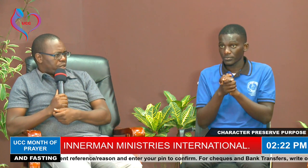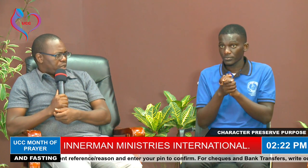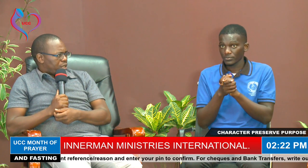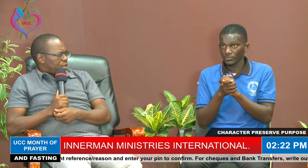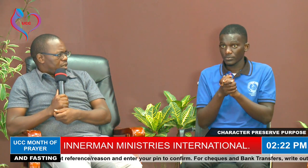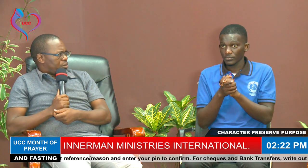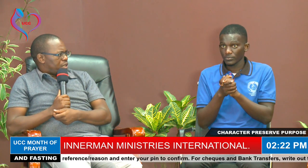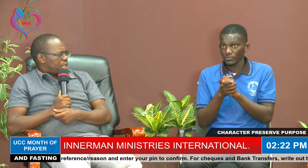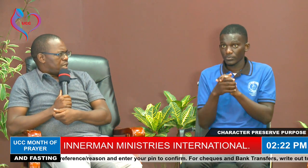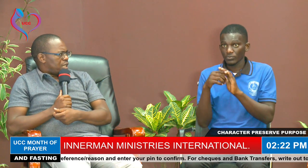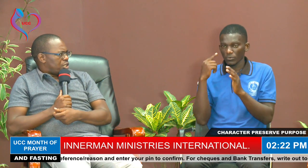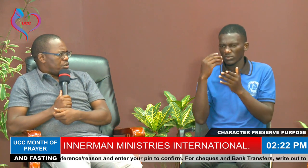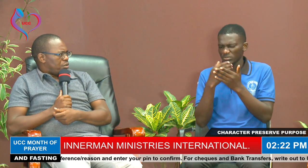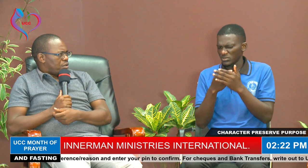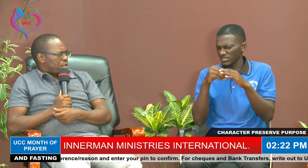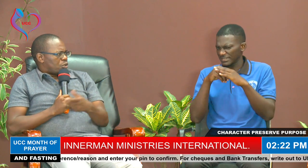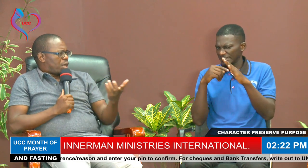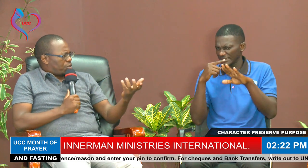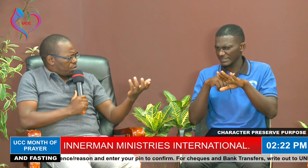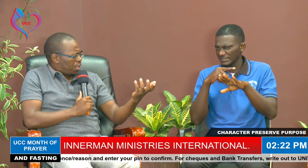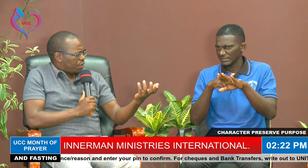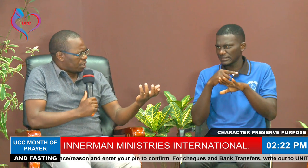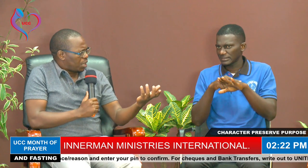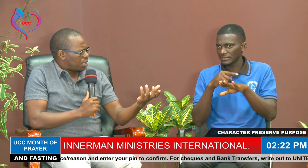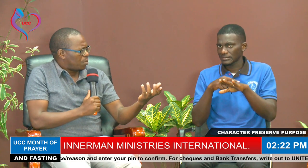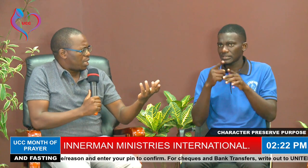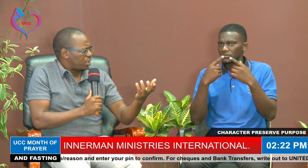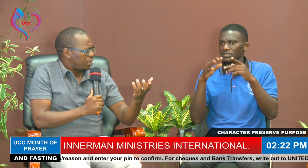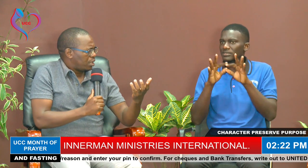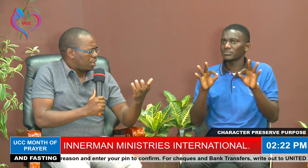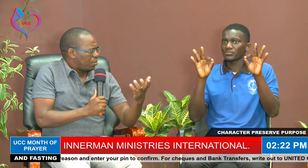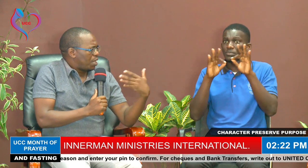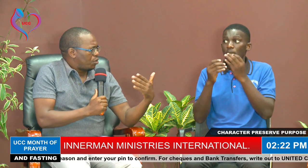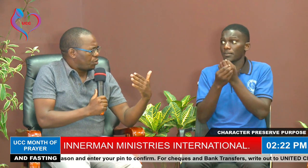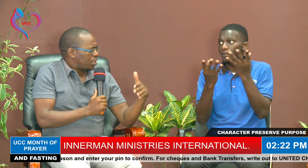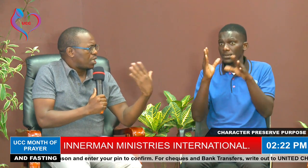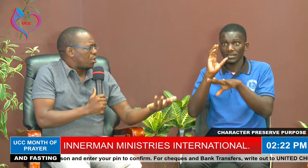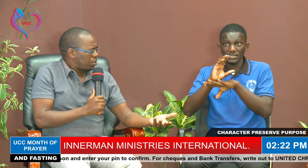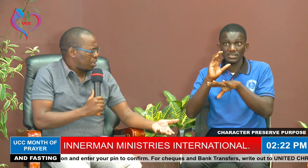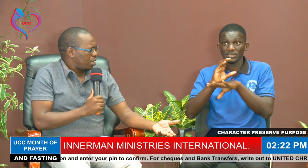obulungi nti mu kiseera ekiringa kino ne tuba nga tuli relevant makanisa mangi bwe baklozinga ga closinga